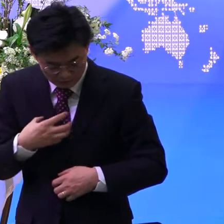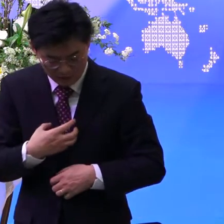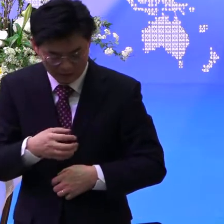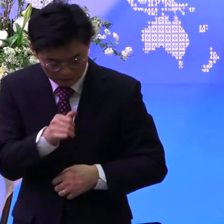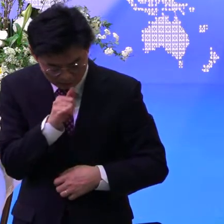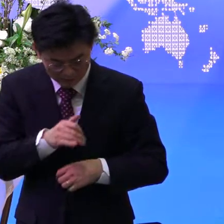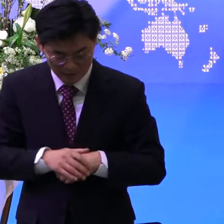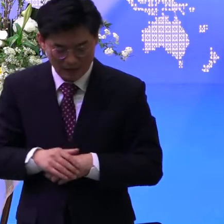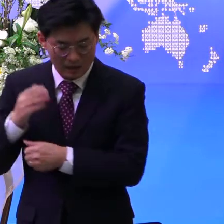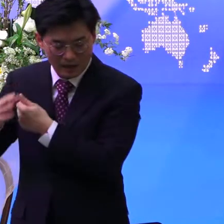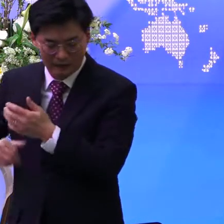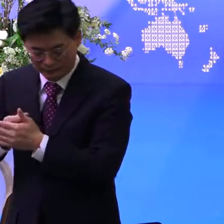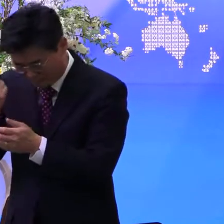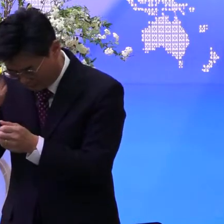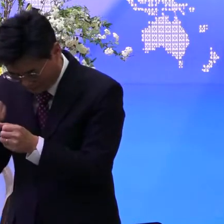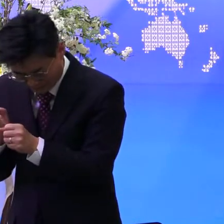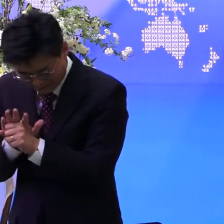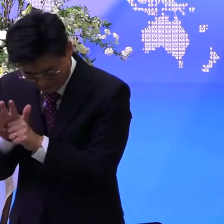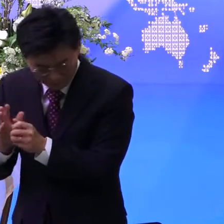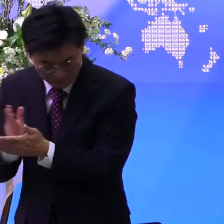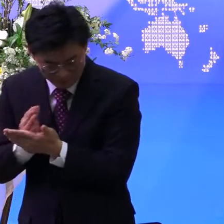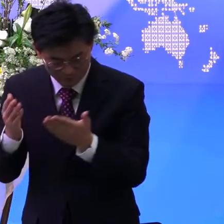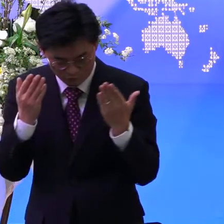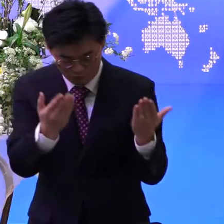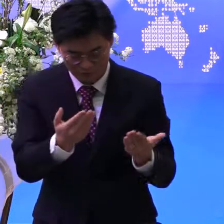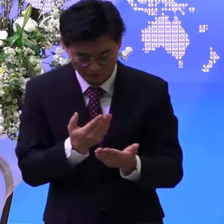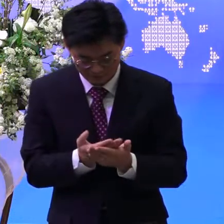긍휼을 기다려오니 하나님 허락하여 주옵소서.